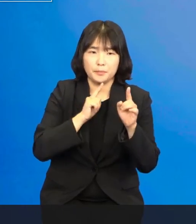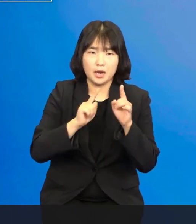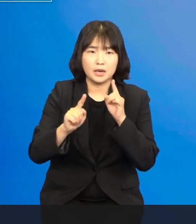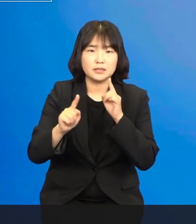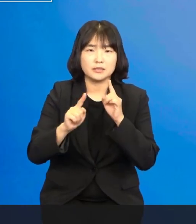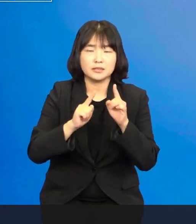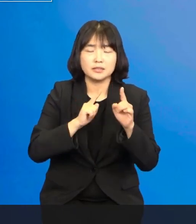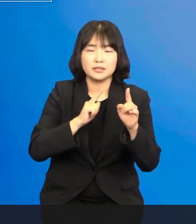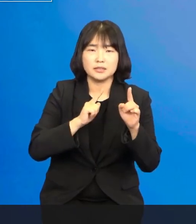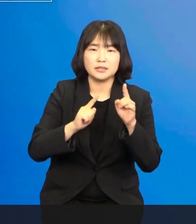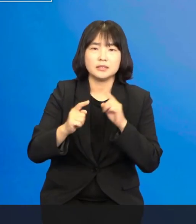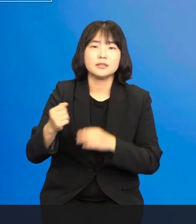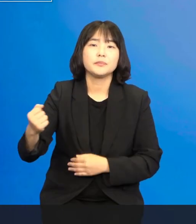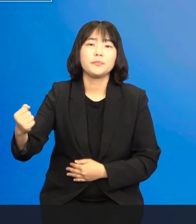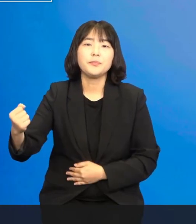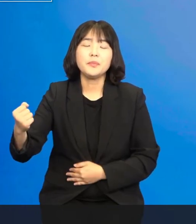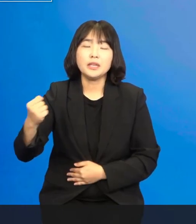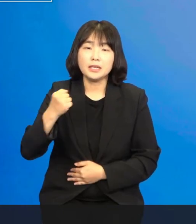기록된 말씀